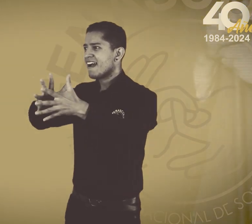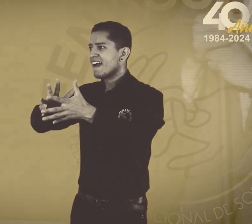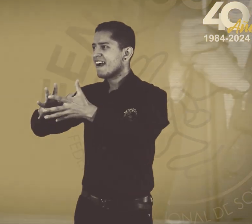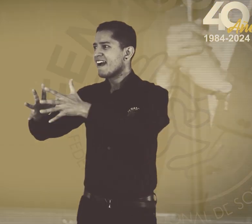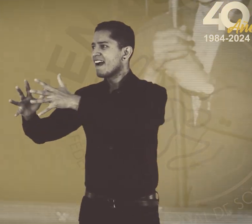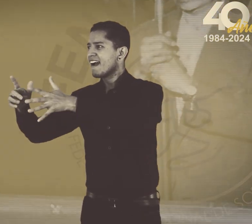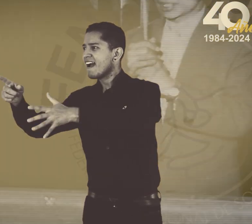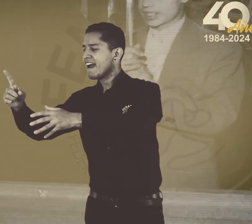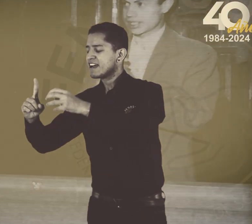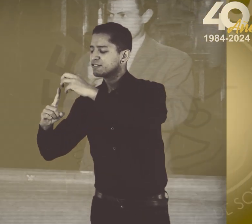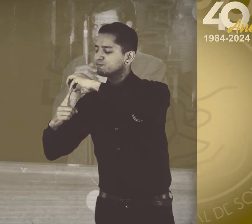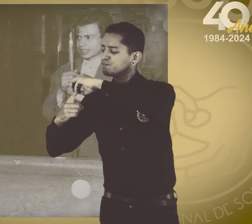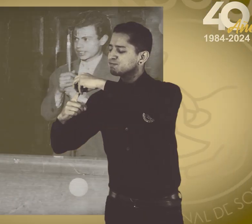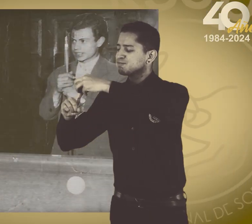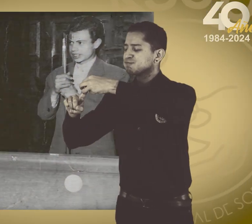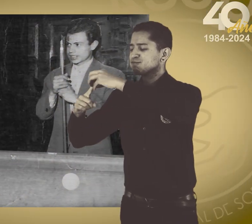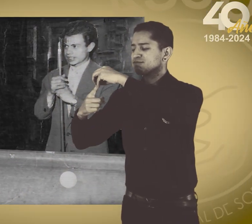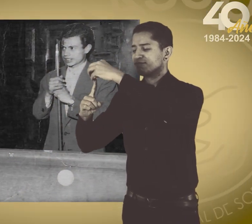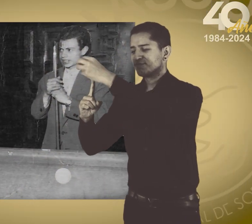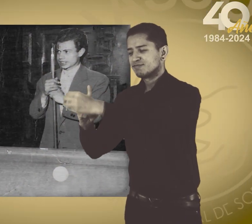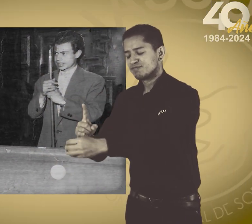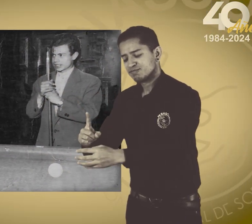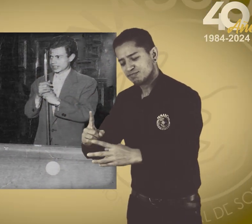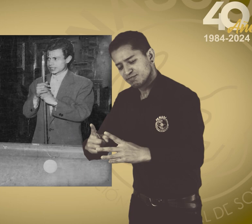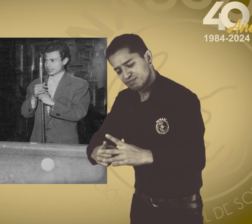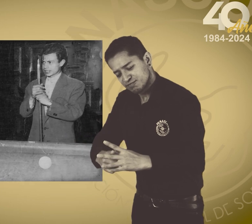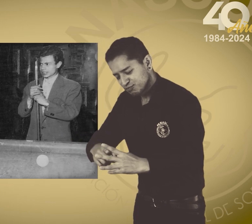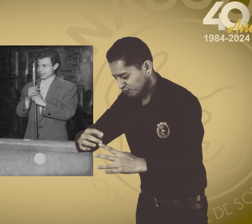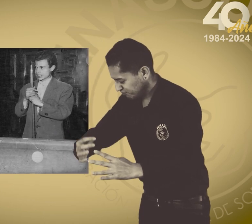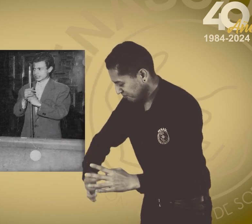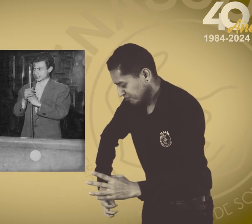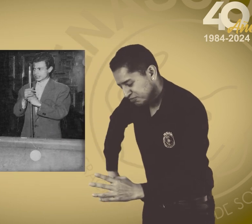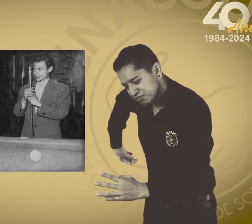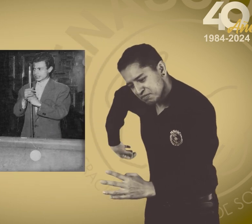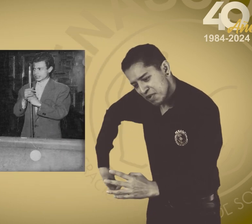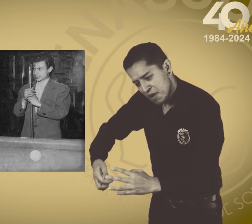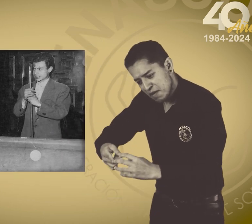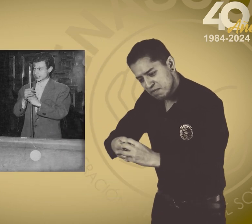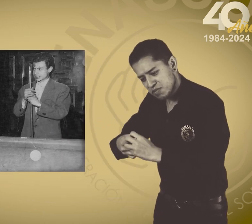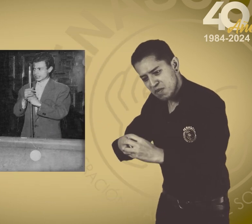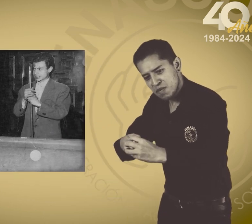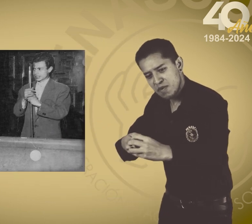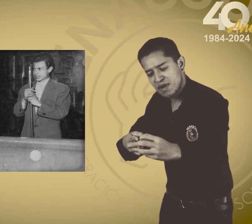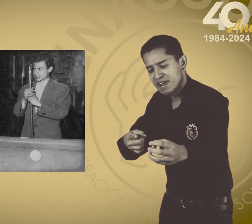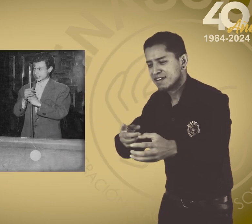Ellos hablan con sus manos, se divierten, su esencia está en ellas.